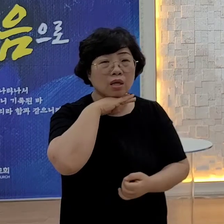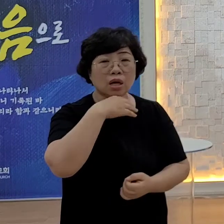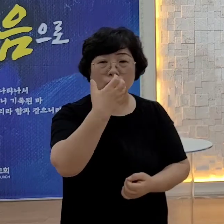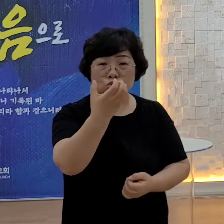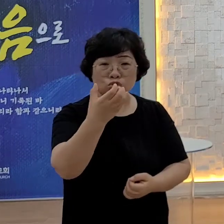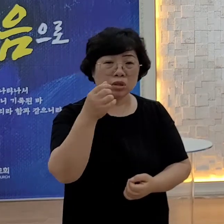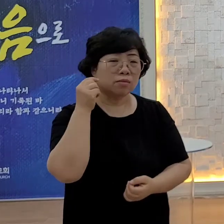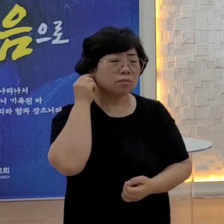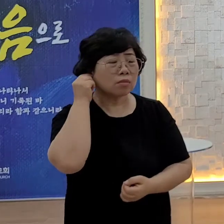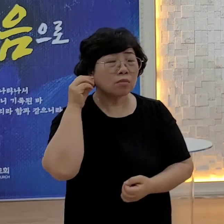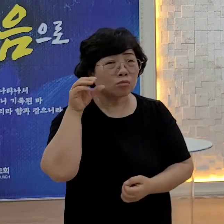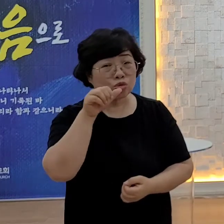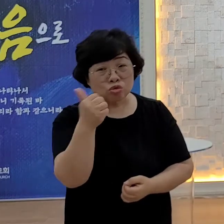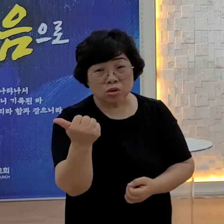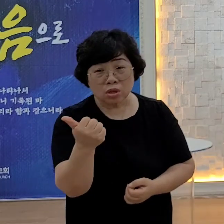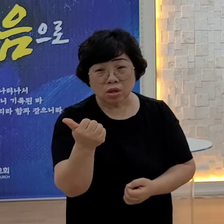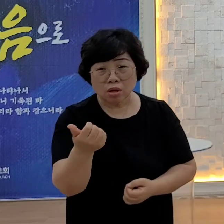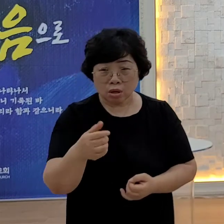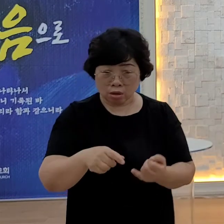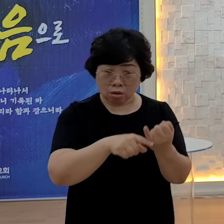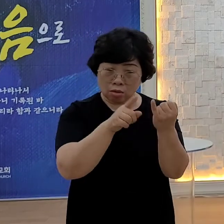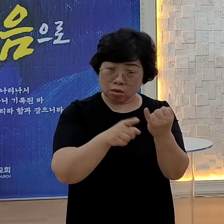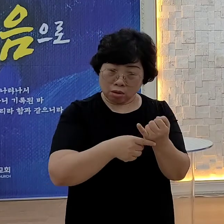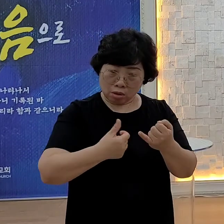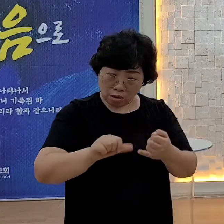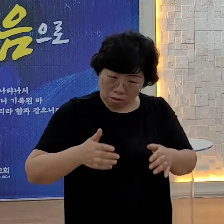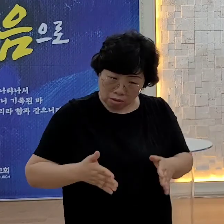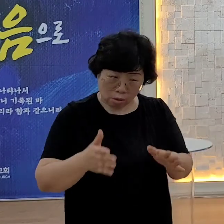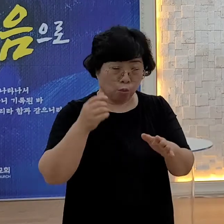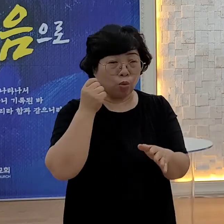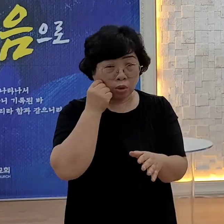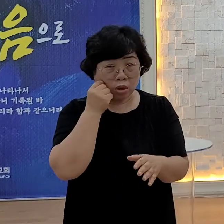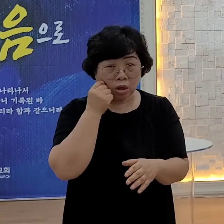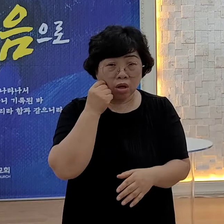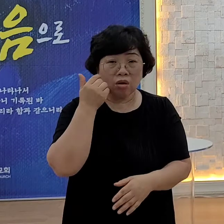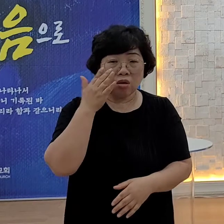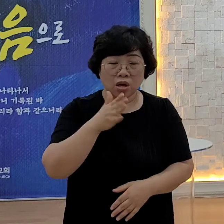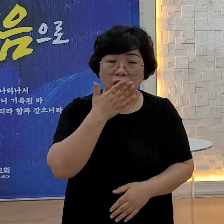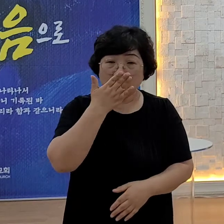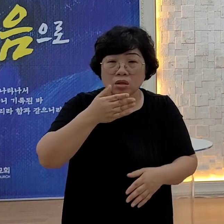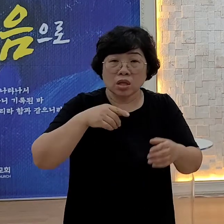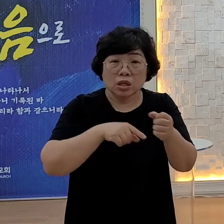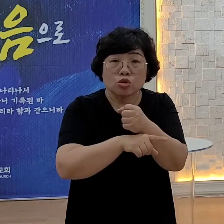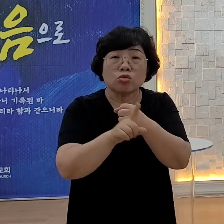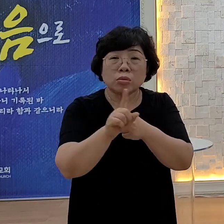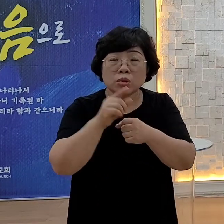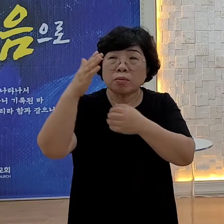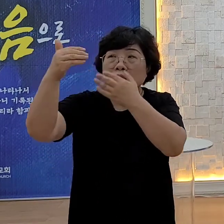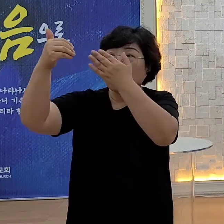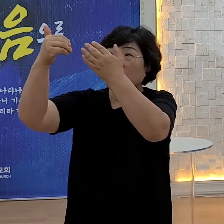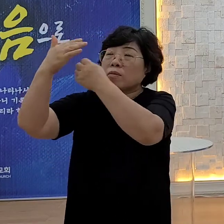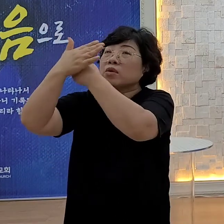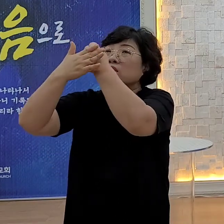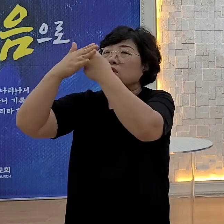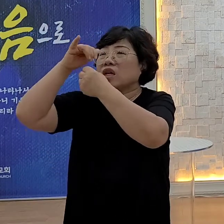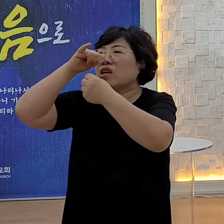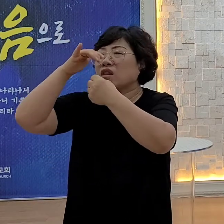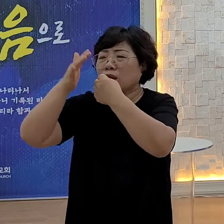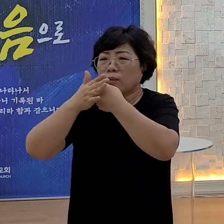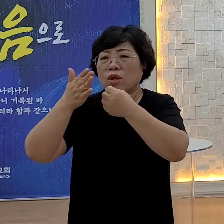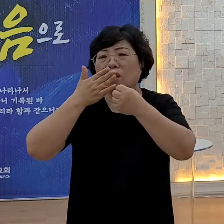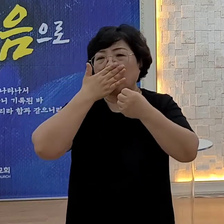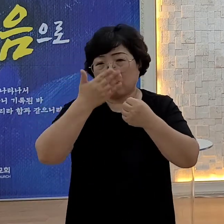주셔서 날 힘도 없고 능력도 없는 존재였다. 그런데 지금 이렇게 애를 받아서 저를 먹이면서 기뻐하고 있는 이